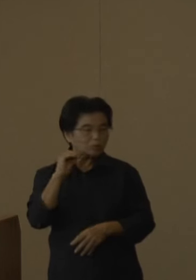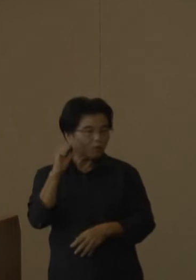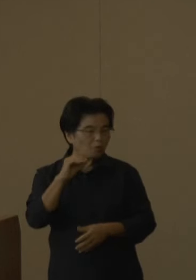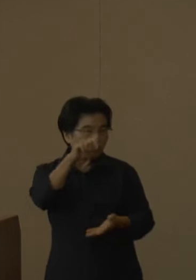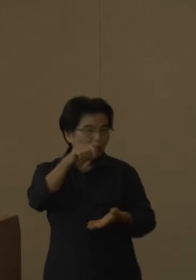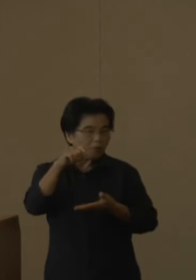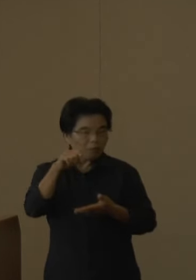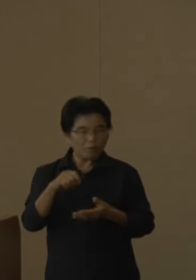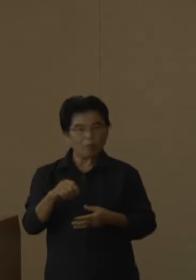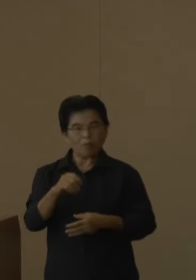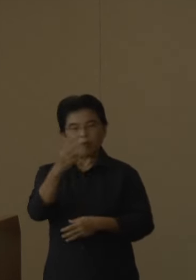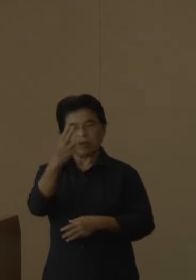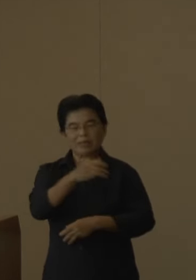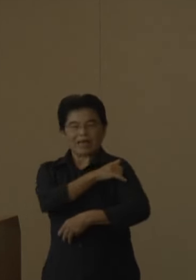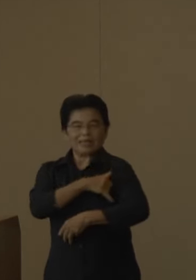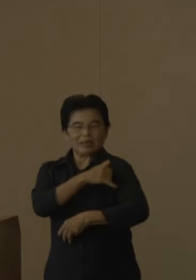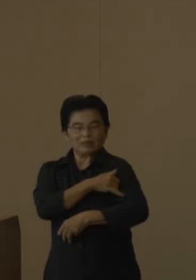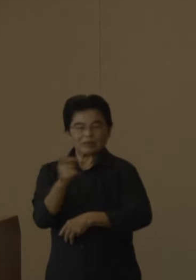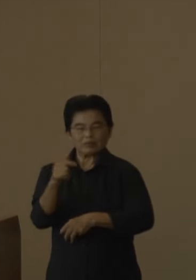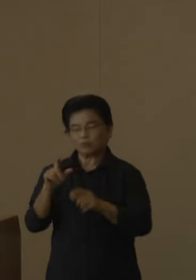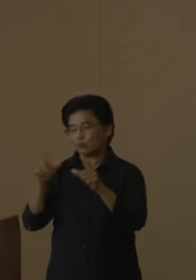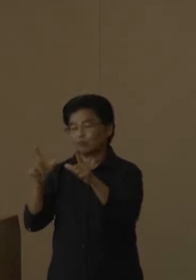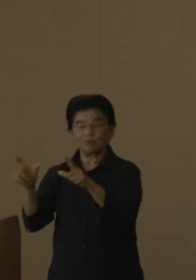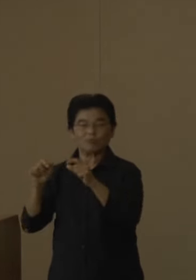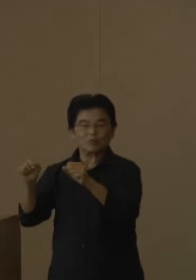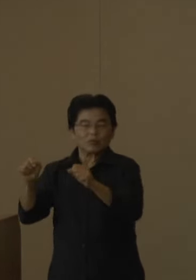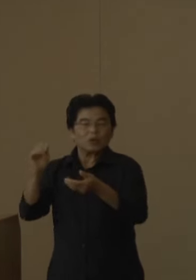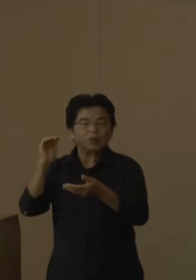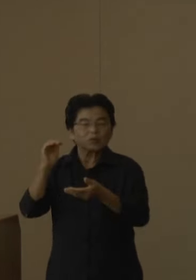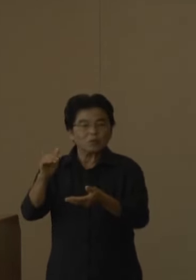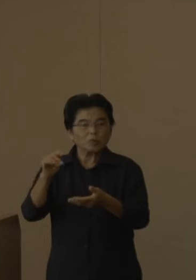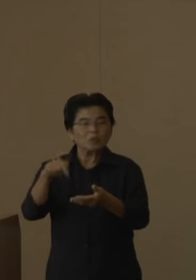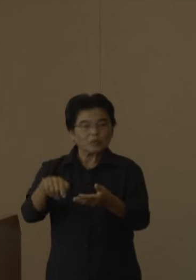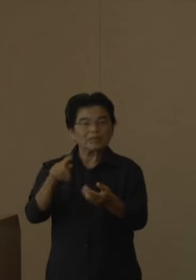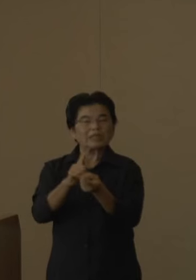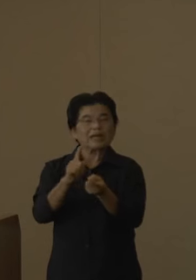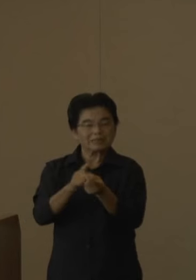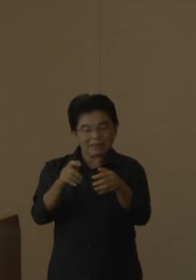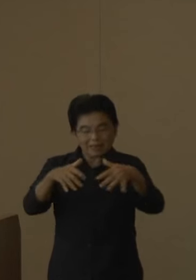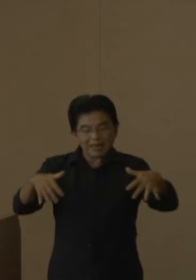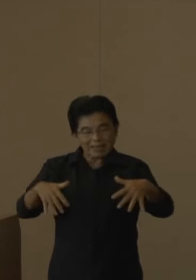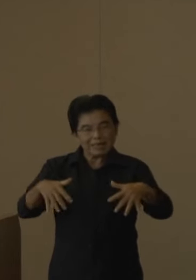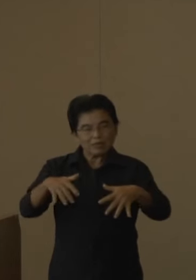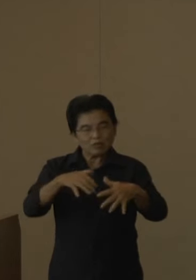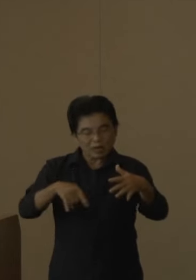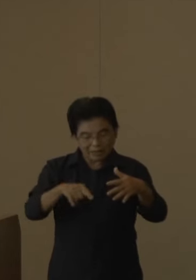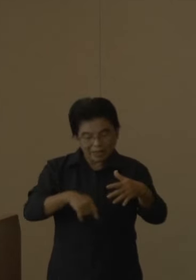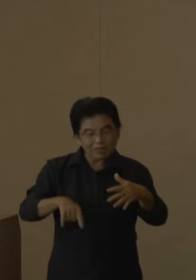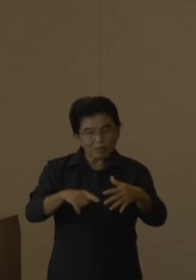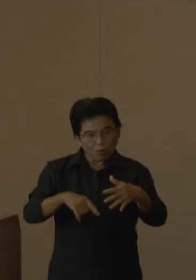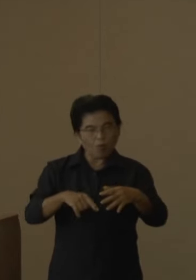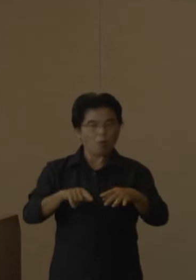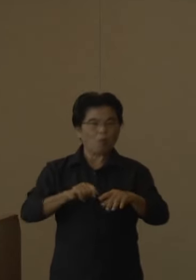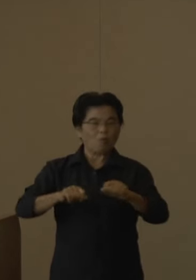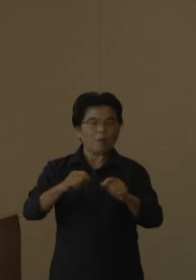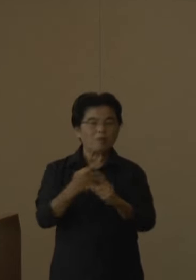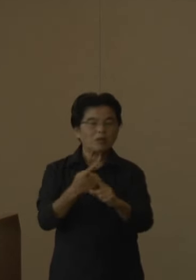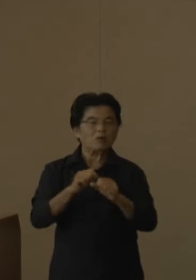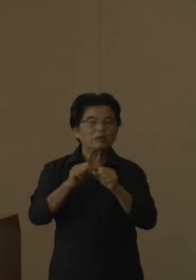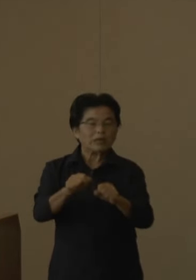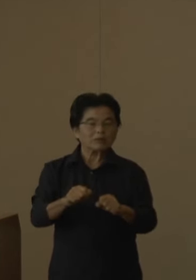役に直ちに共有することということなども含めて、体制の取り組みの見直しを指示をさせていただきました。です